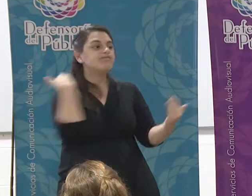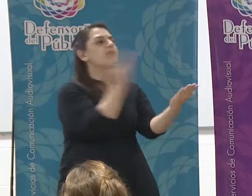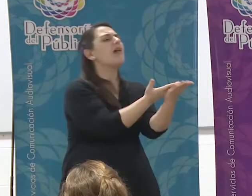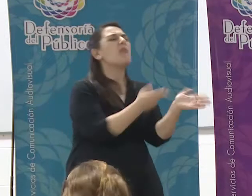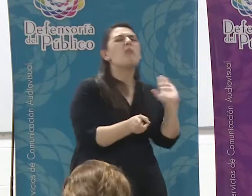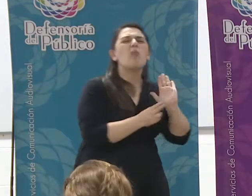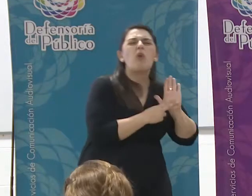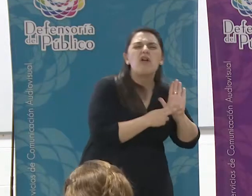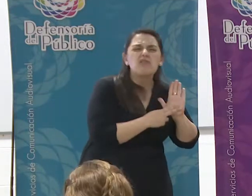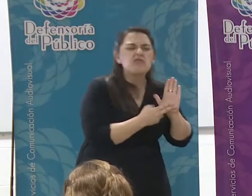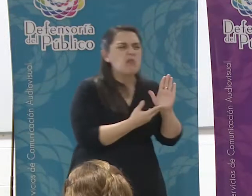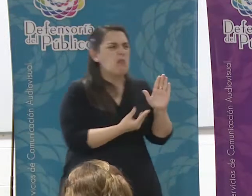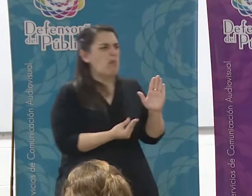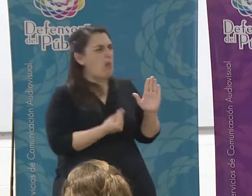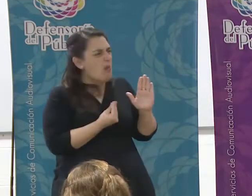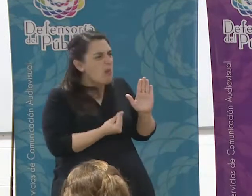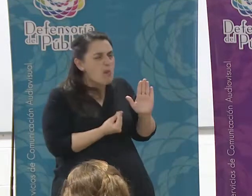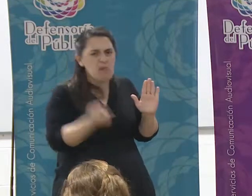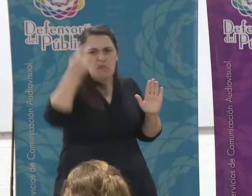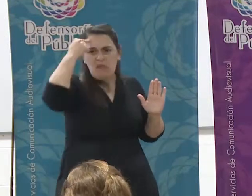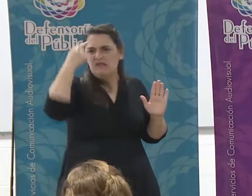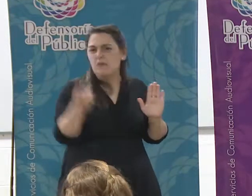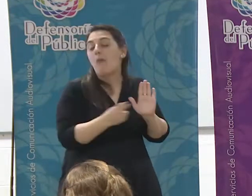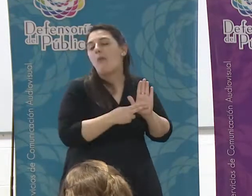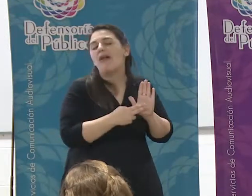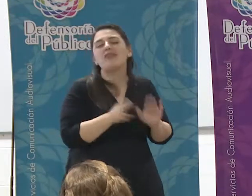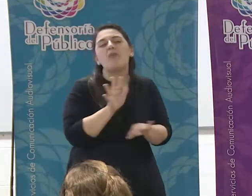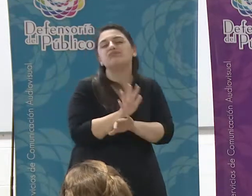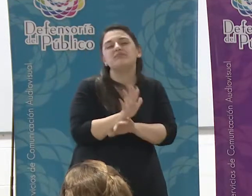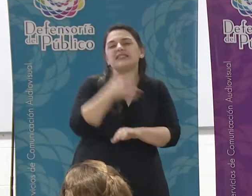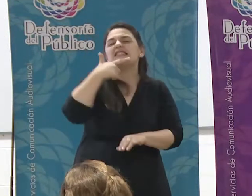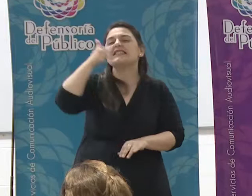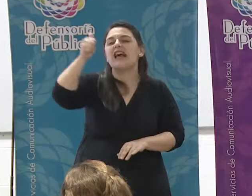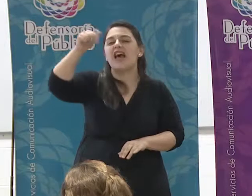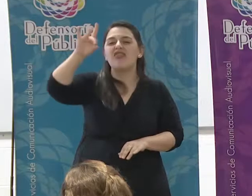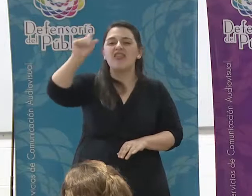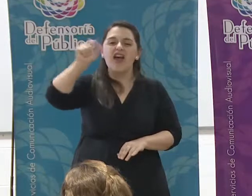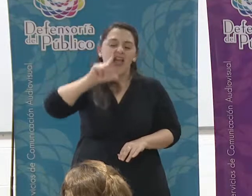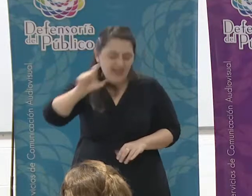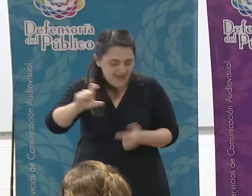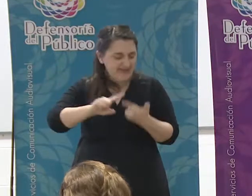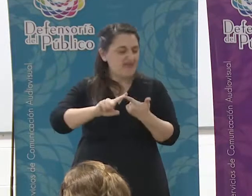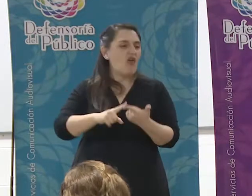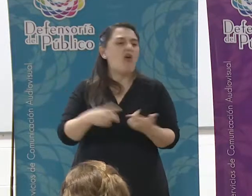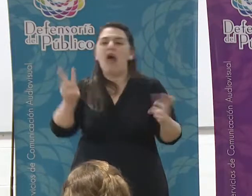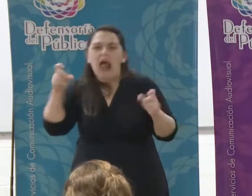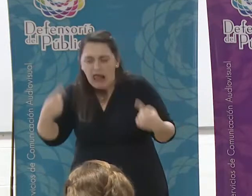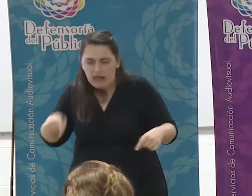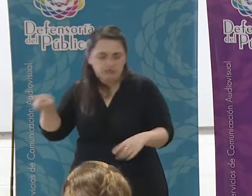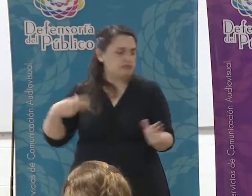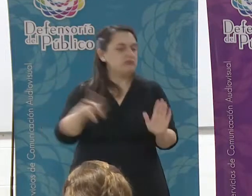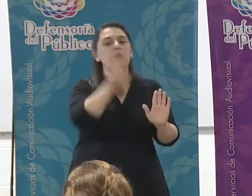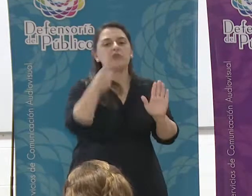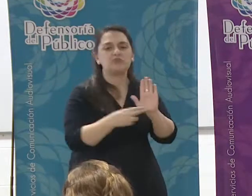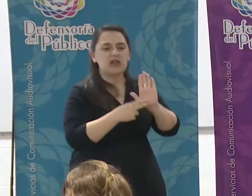impuesto, creyendo que iba a ser un impuesto como pagamos SADAIC, CAFIC, todos los otros impuestos, que iba a ser relacionado a